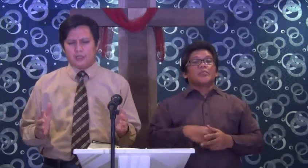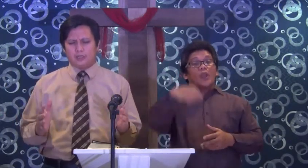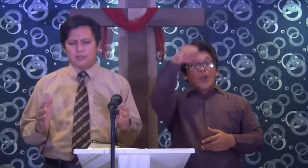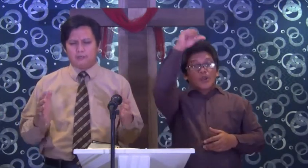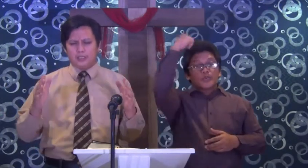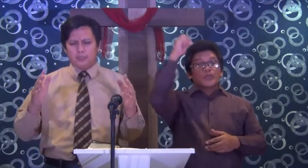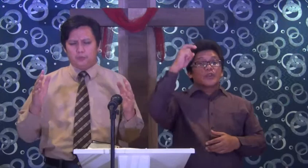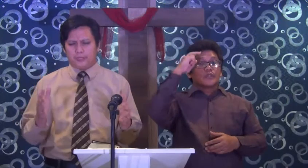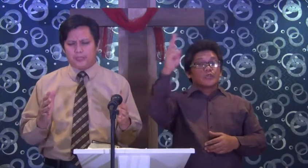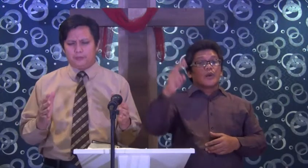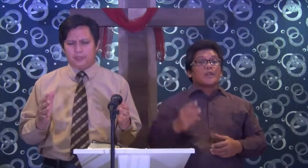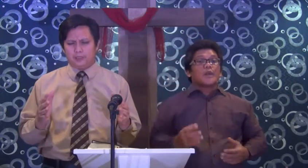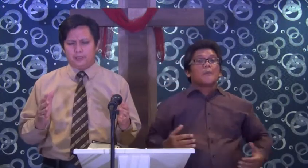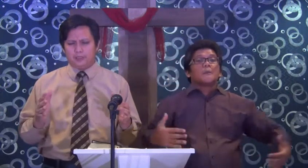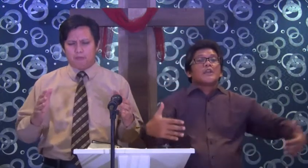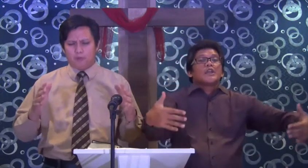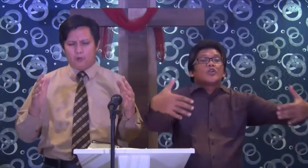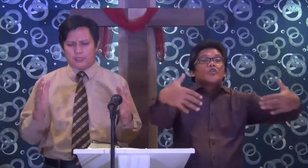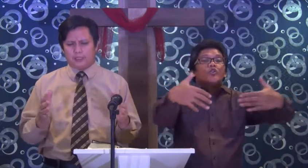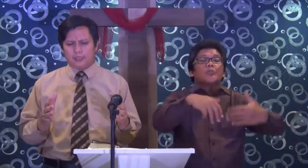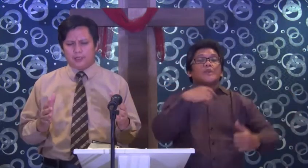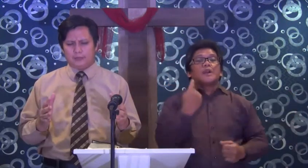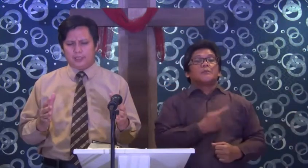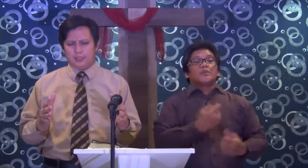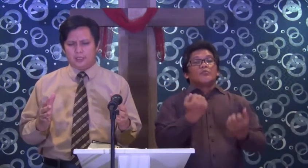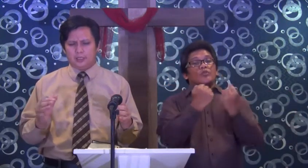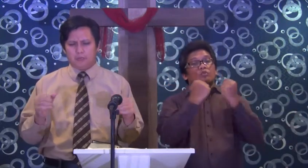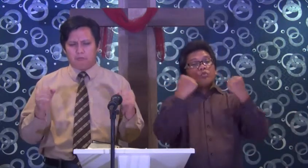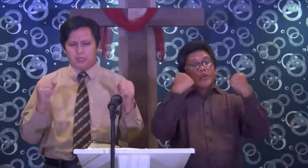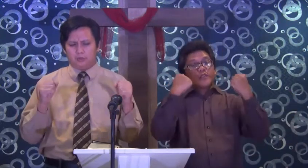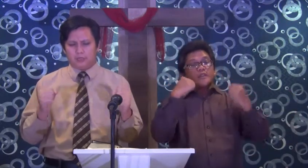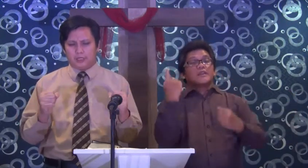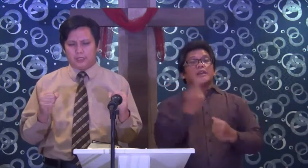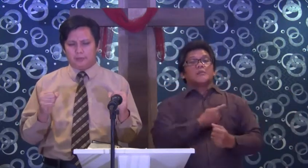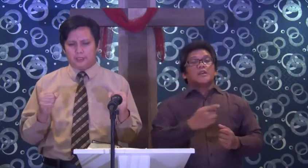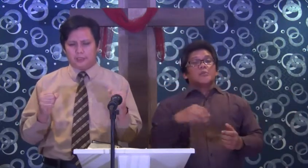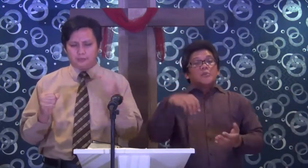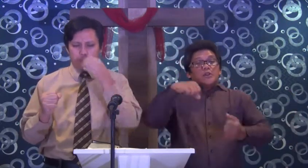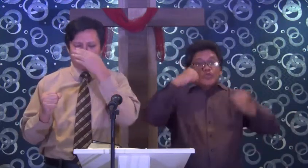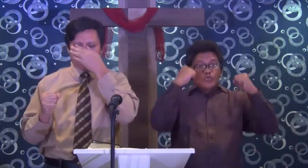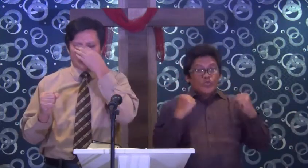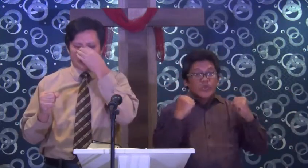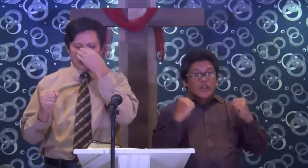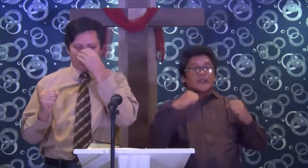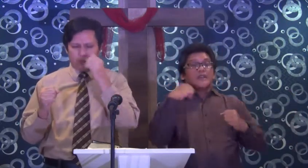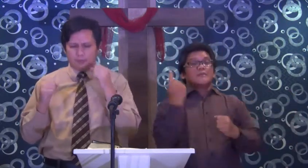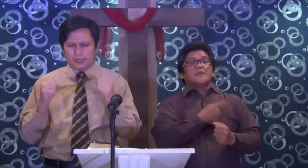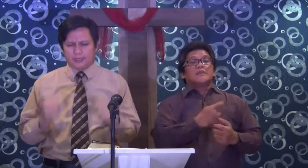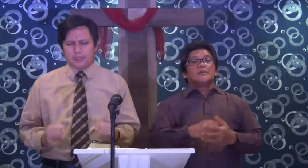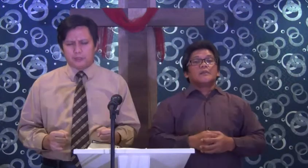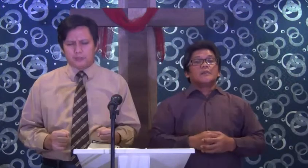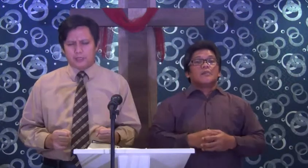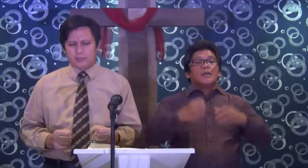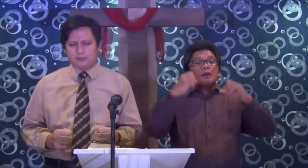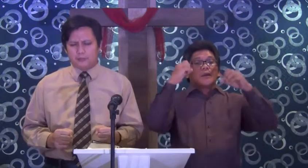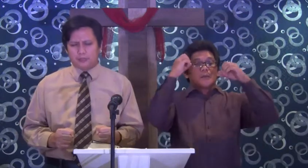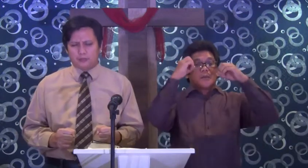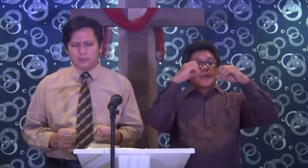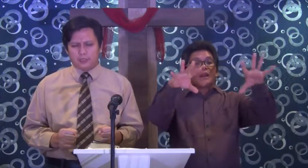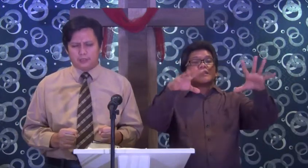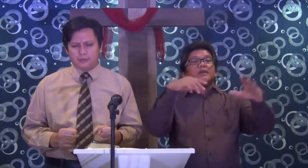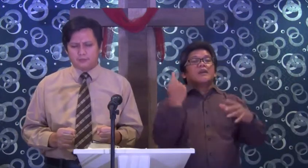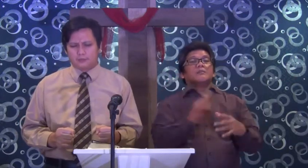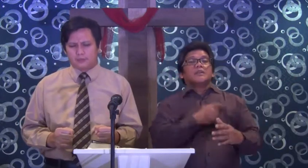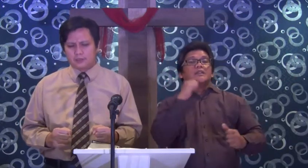Anugerah Tuhan melingkupi kami, menguatkan kami, meneguhkan kami. Berkati kami sudah dengar